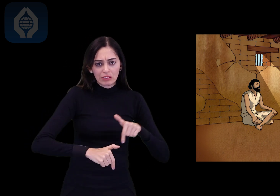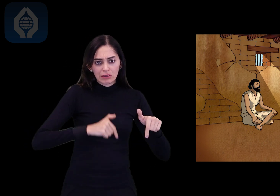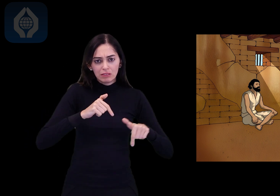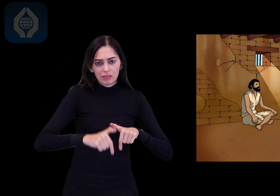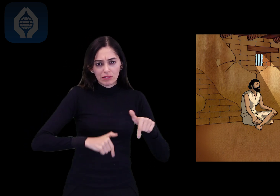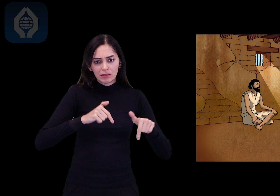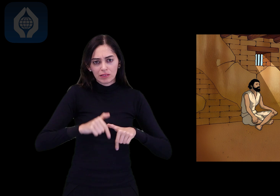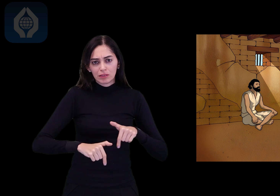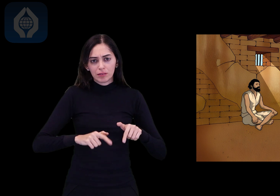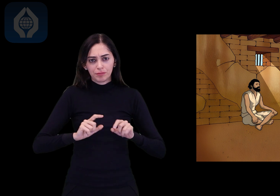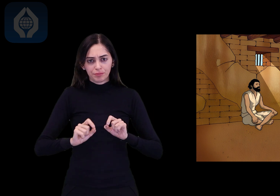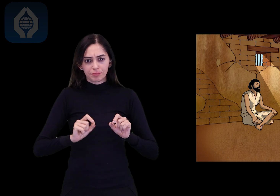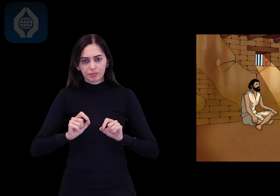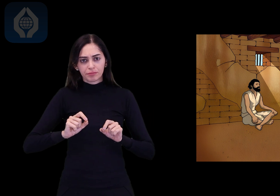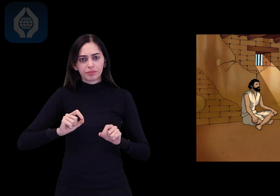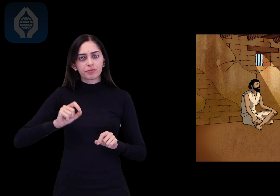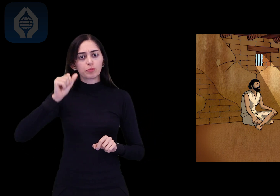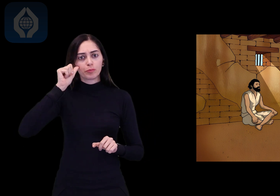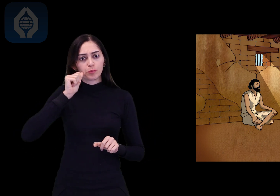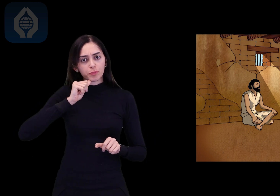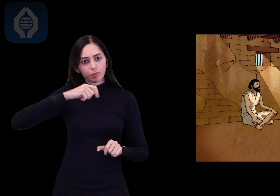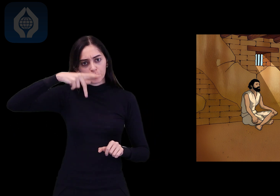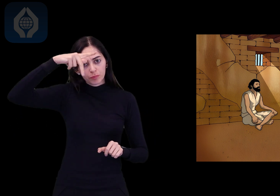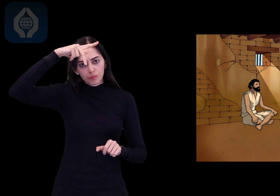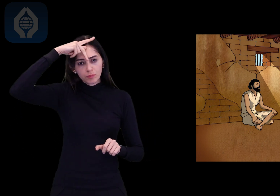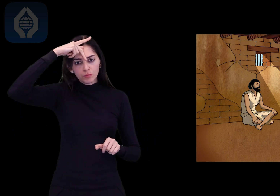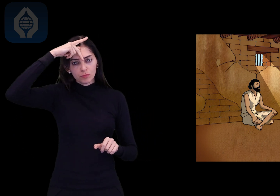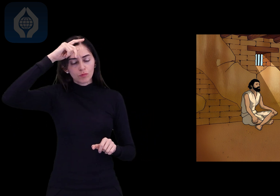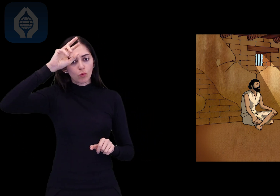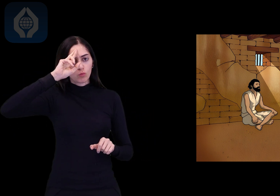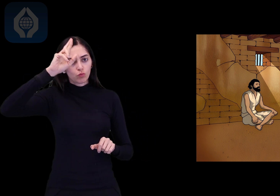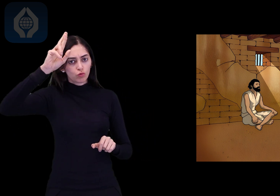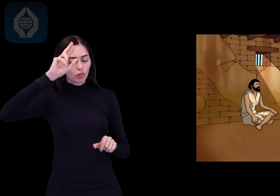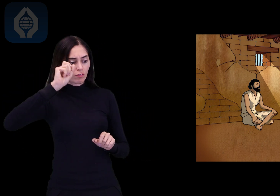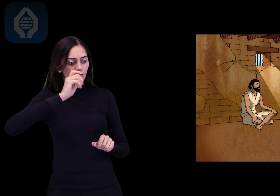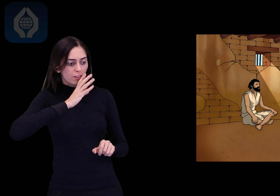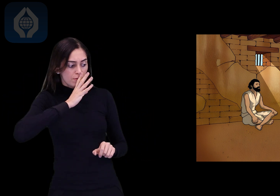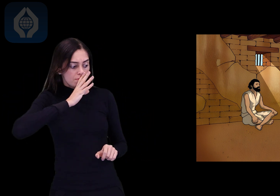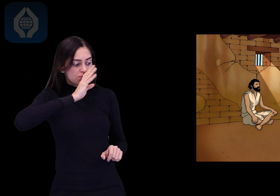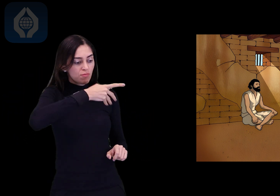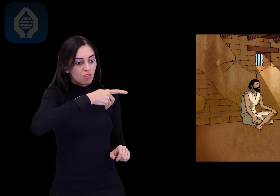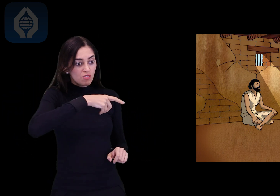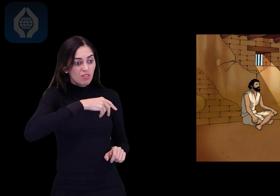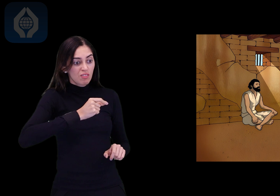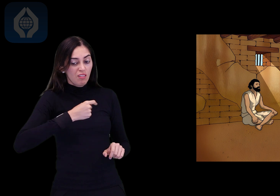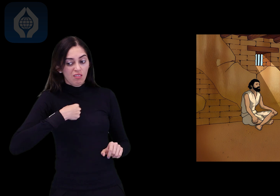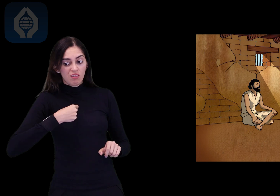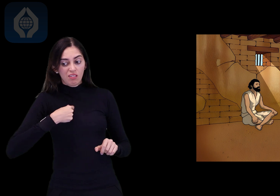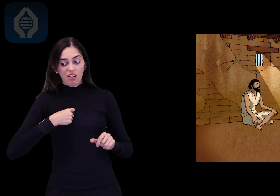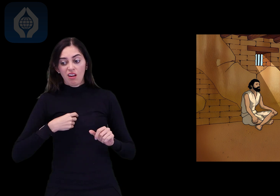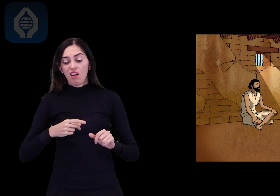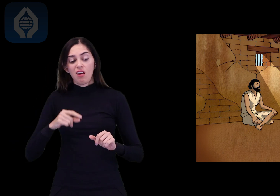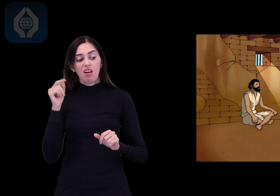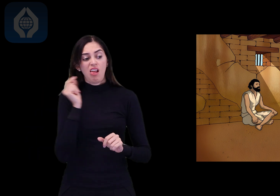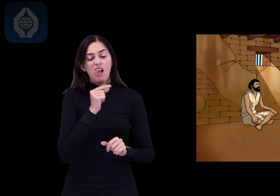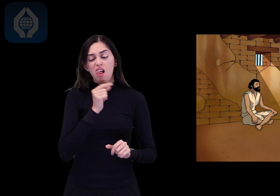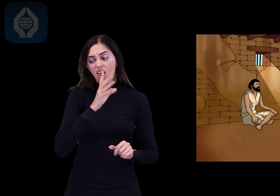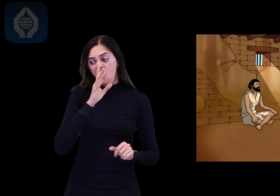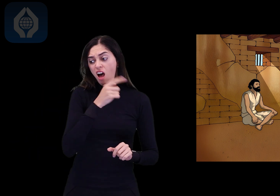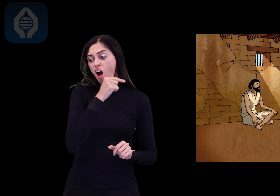quando a esposa de seu senhor fez acusações falsas contra ele, José foi posto na prisão. José foi